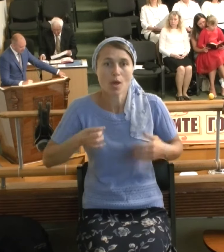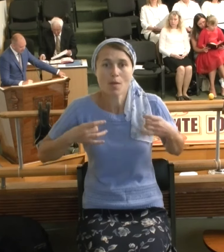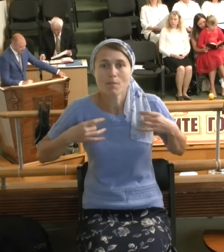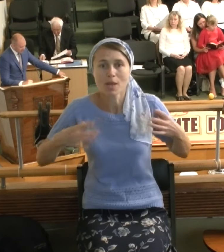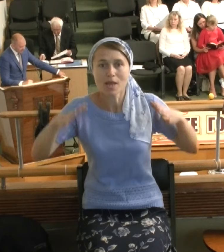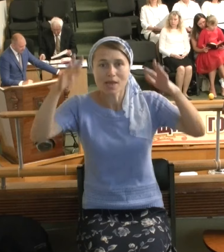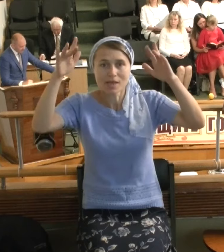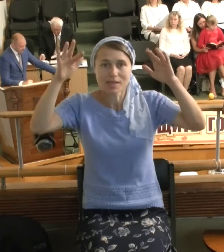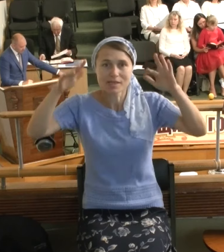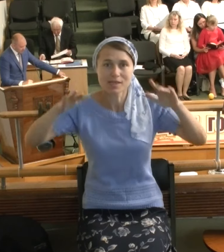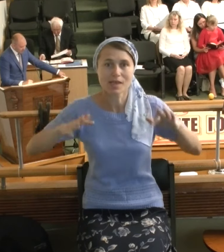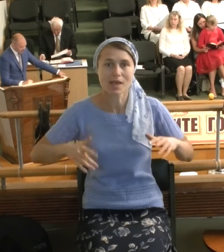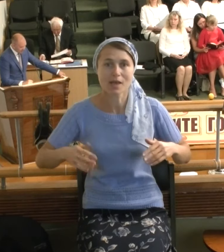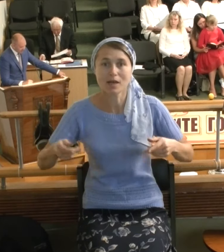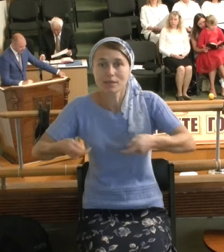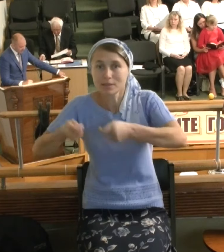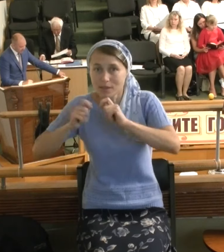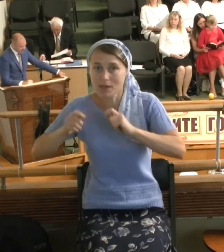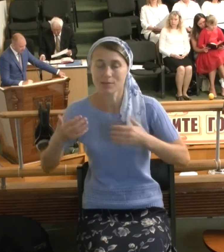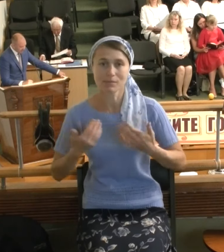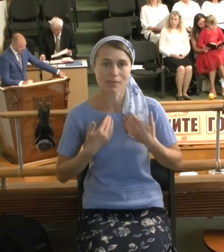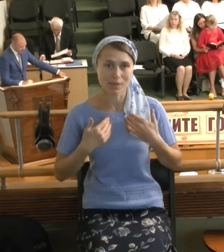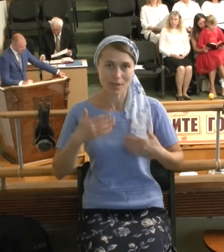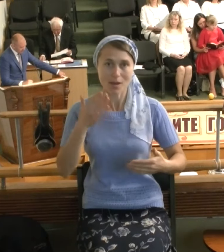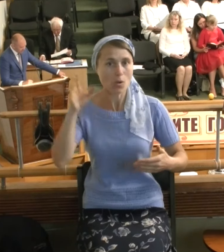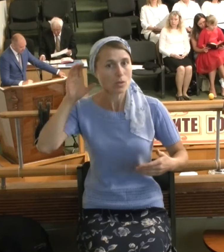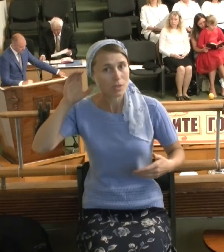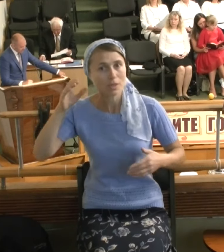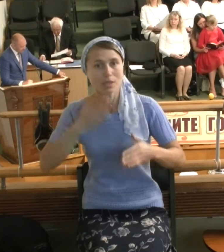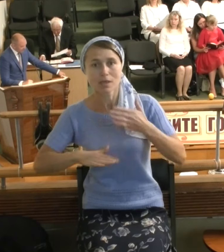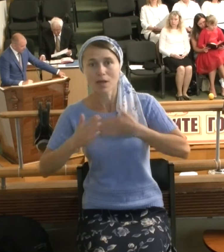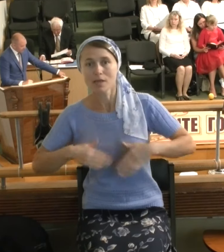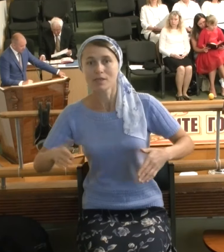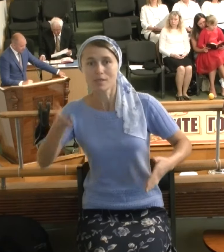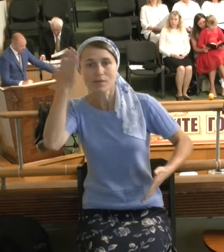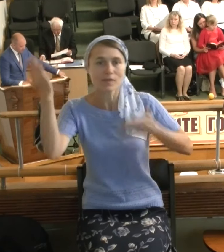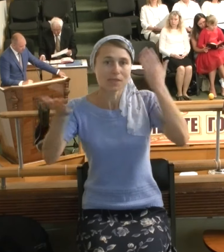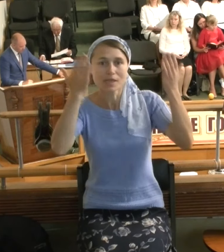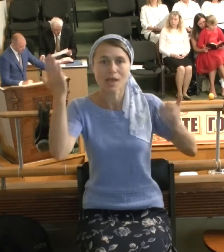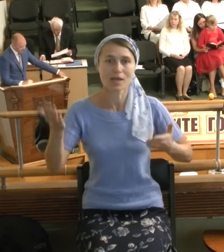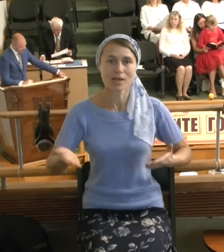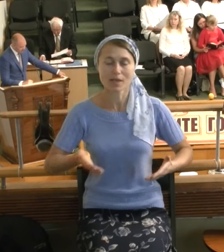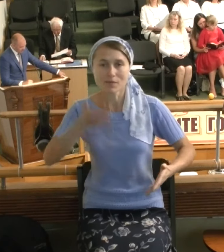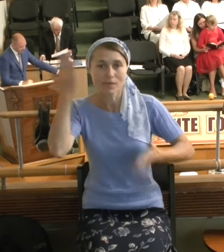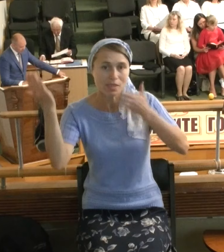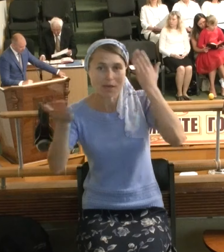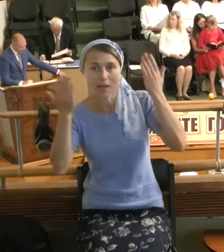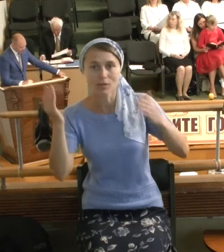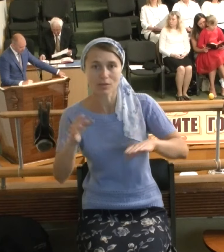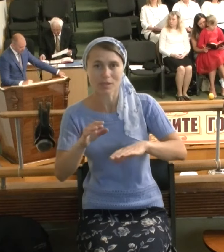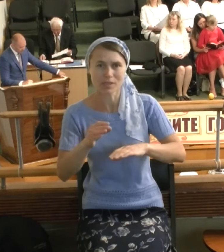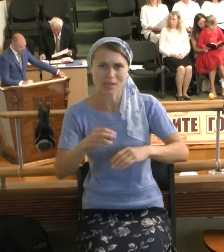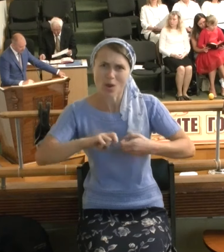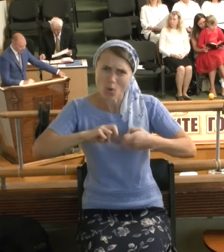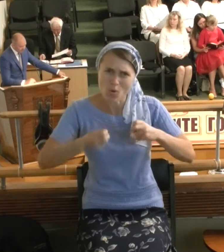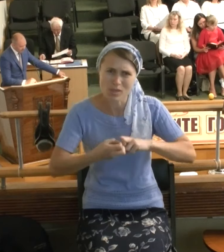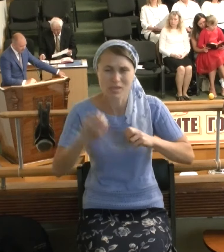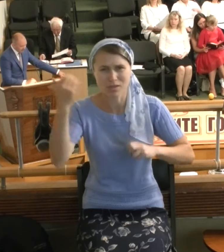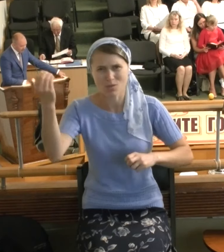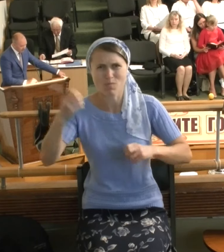снега. Дай мне услышать радость и веселье, и возрадуются кости, Тобою